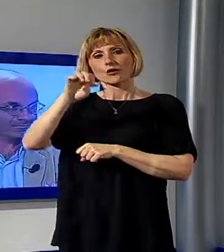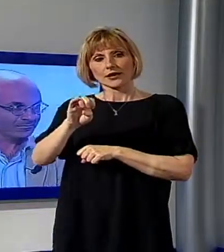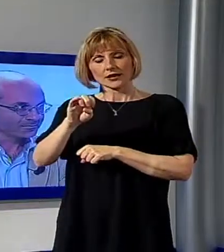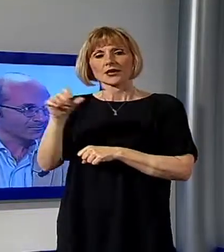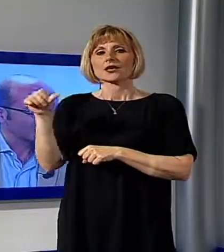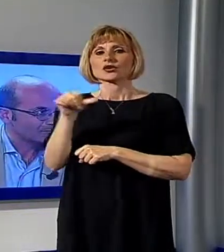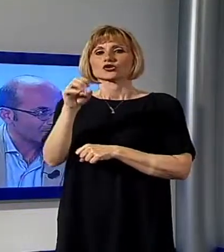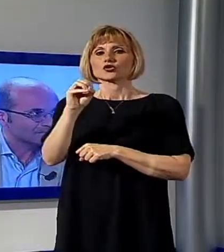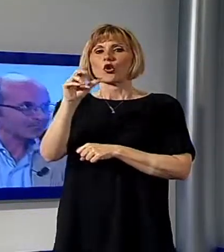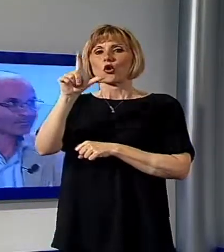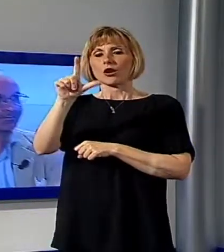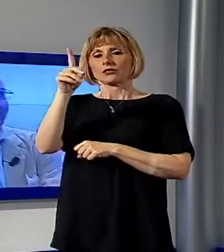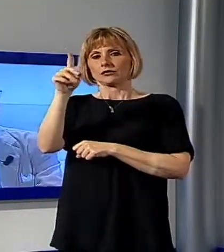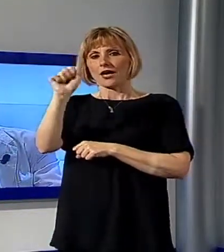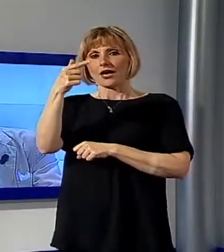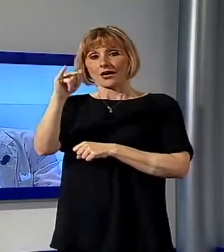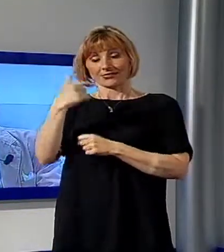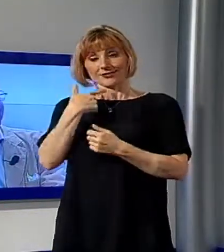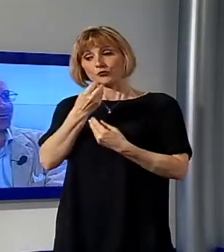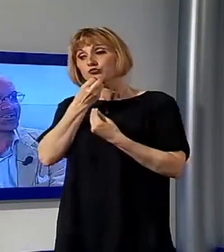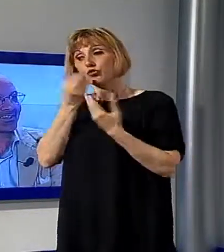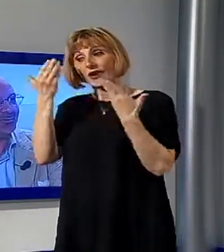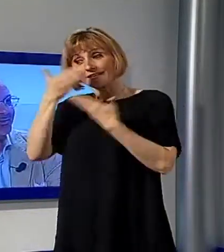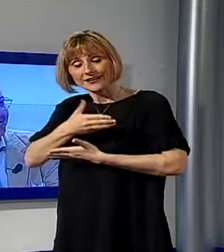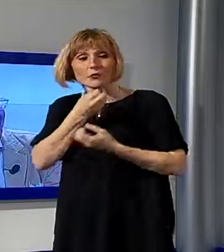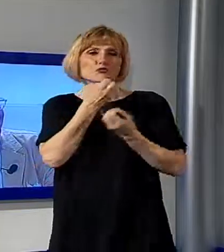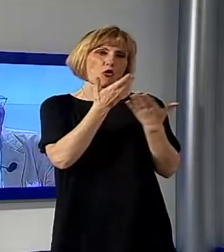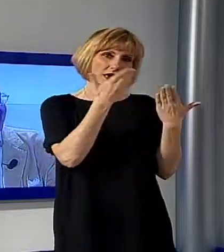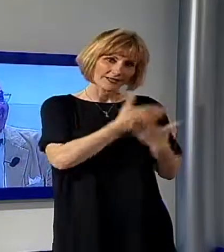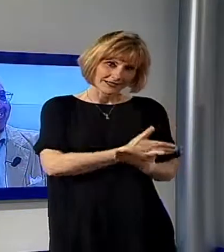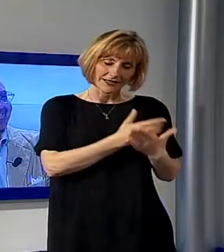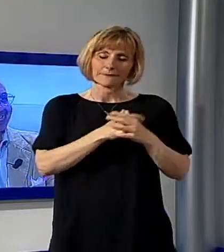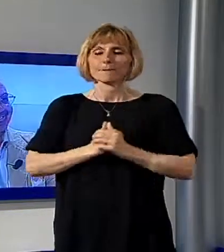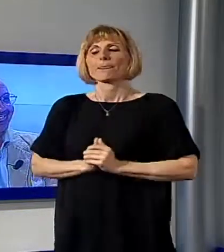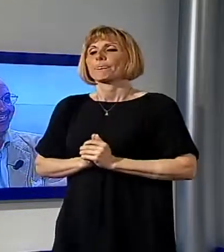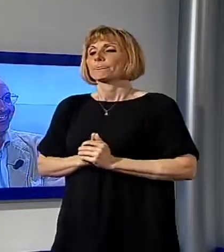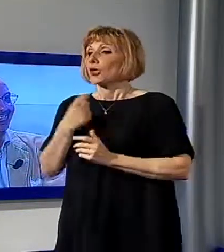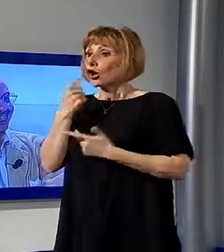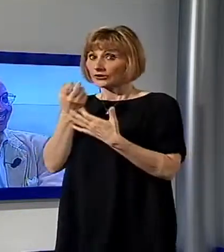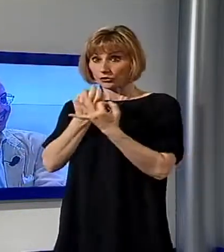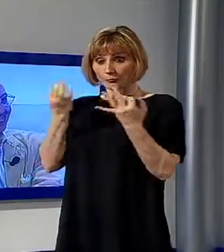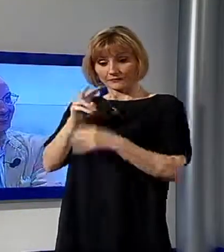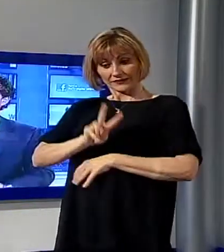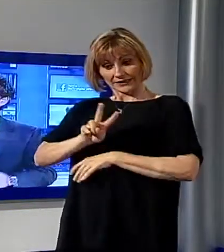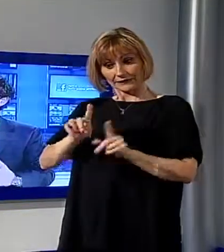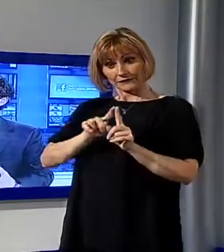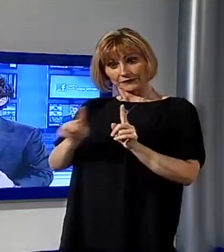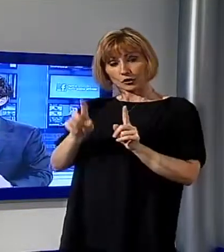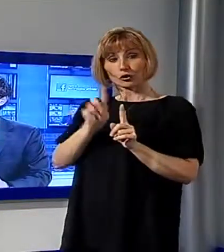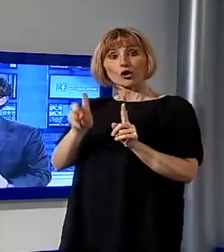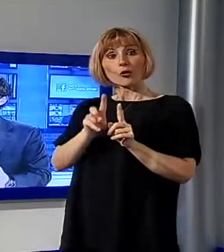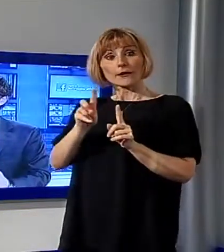sera è qua con me in studio. Buonasera. Buonasera, buonasera a tutti. Dunque, ho detto bene, da venerdì a domenica